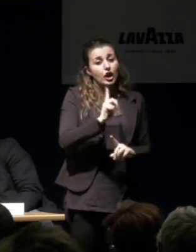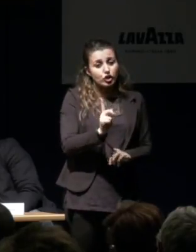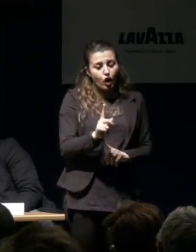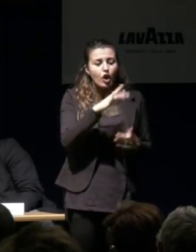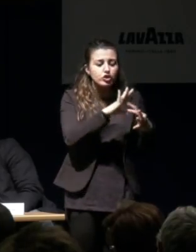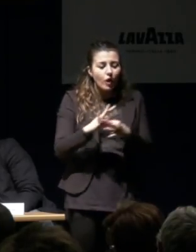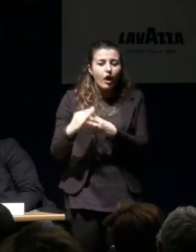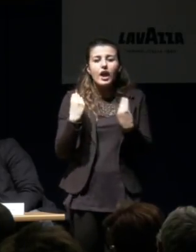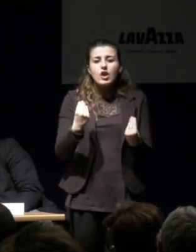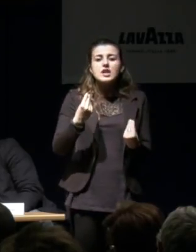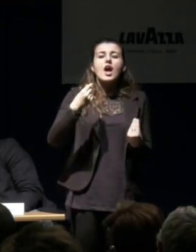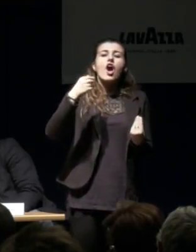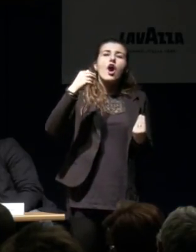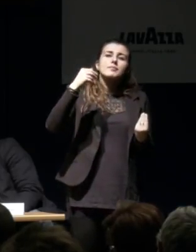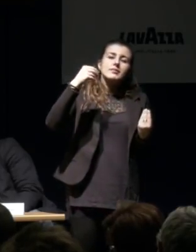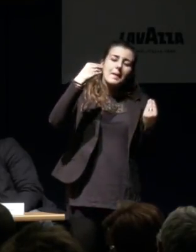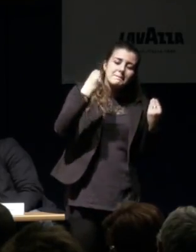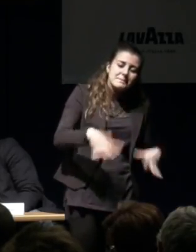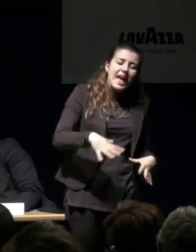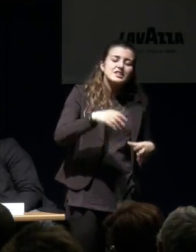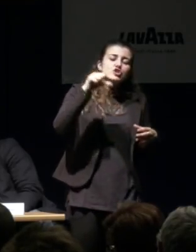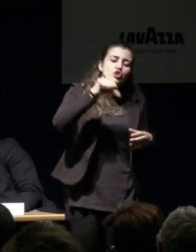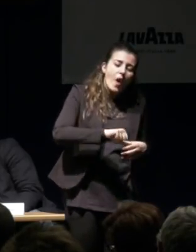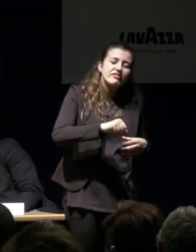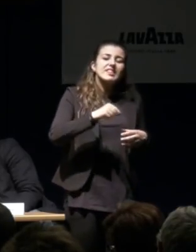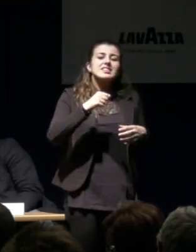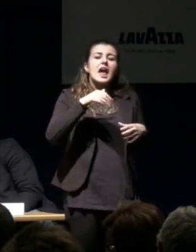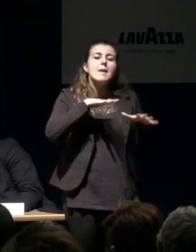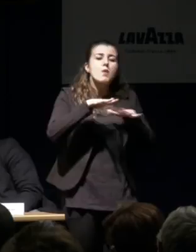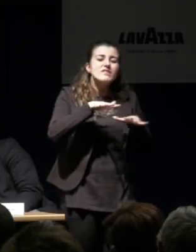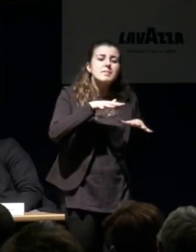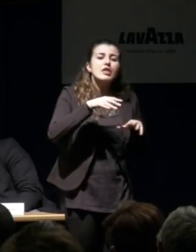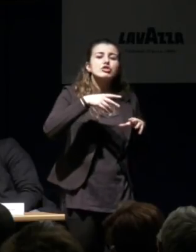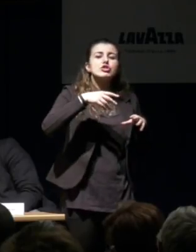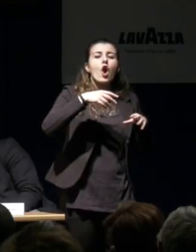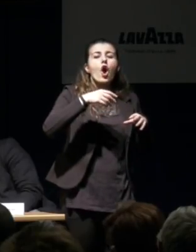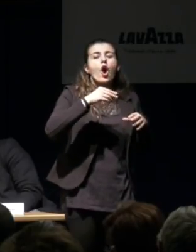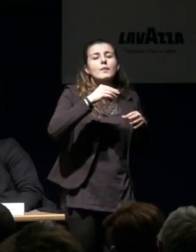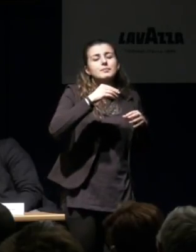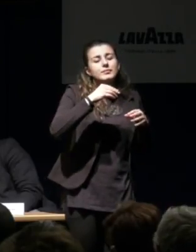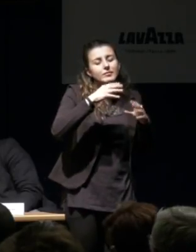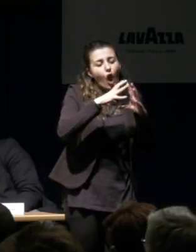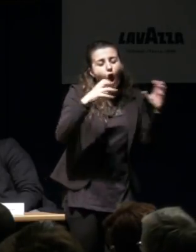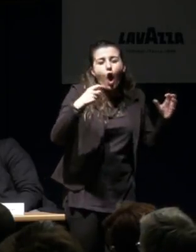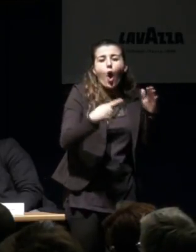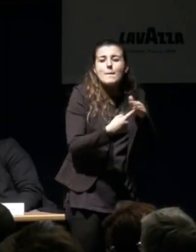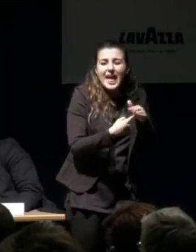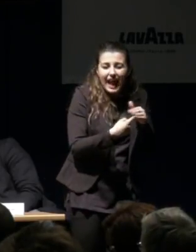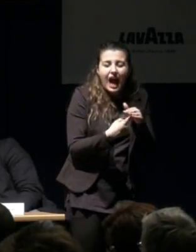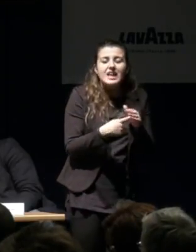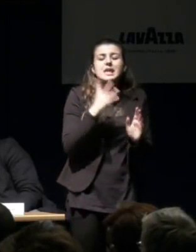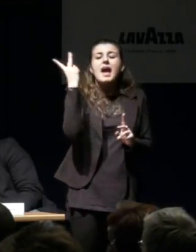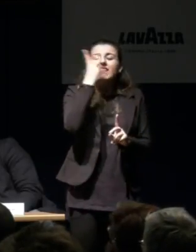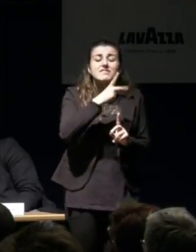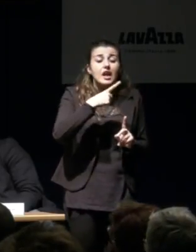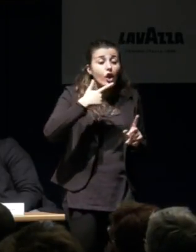nesso fra la sconfitta del movimento operaio che nel caso di taranto ha giocato un ruolo fondamentale ma ruolo che ha giocato in tutto il